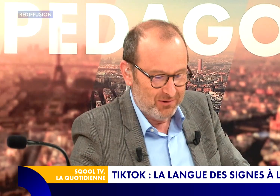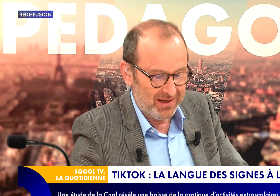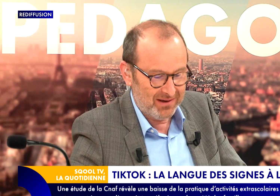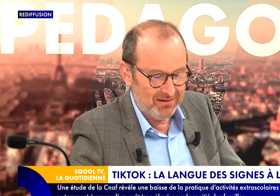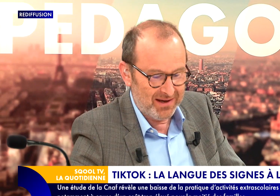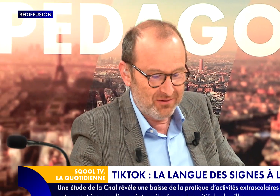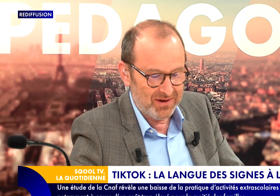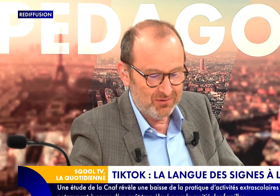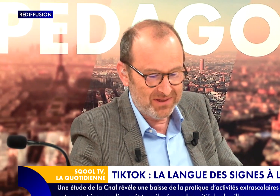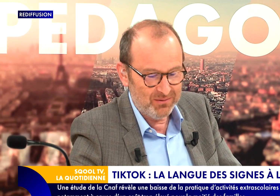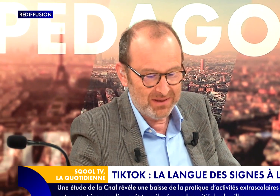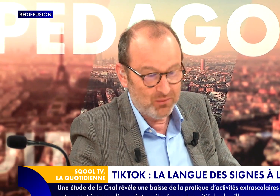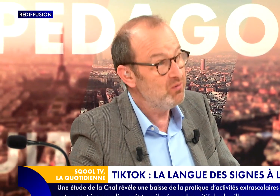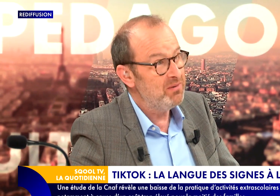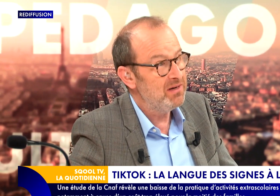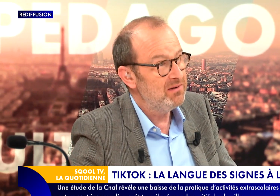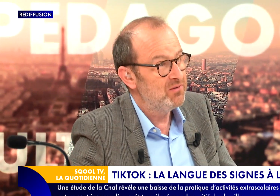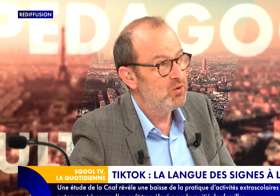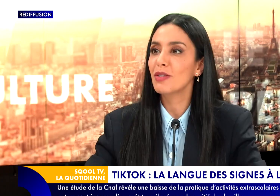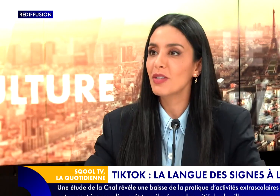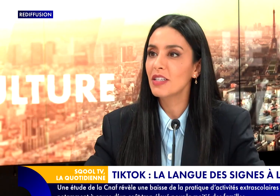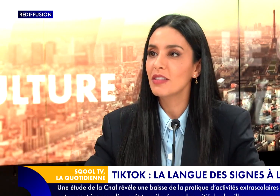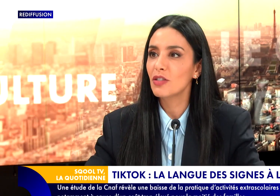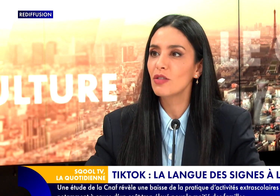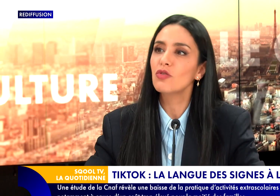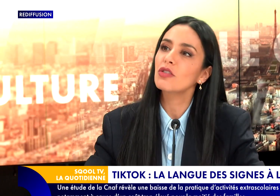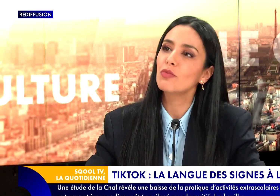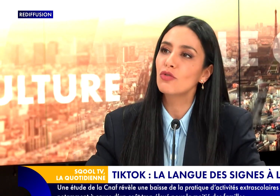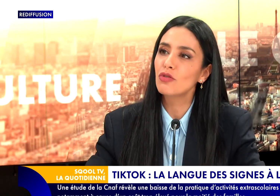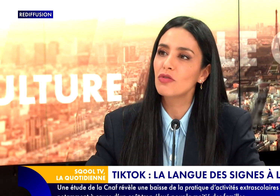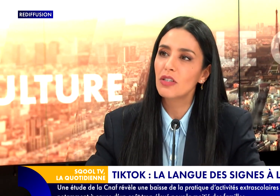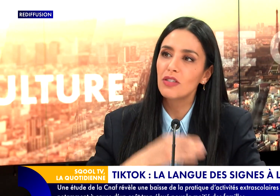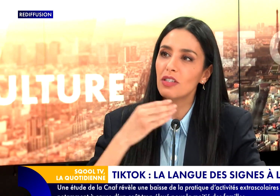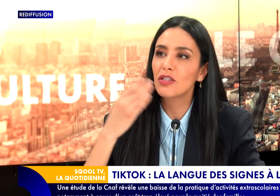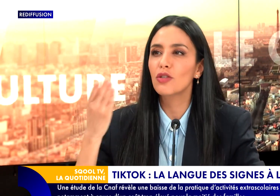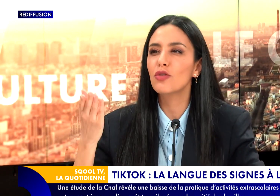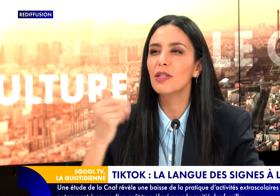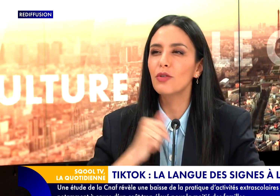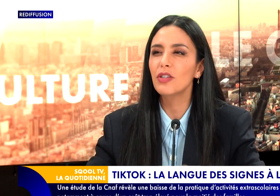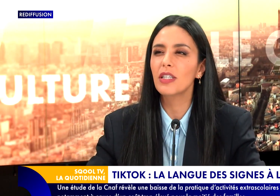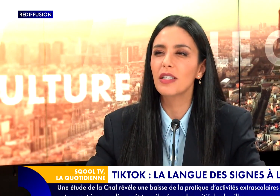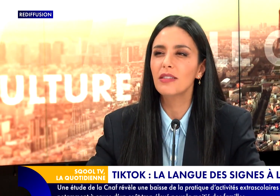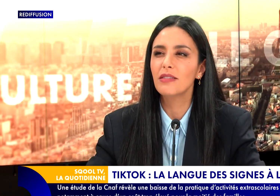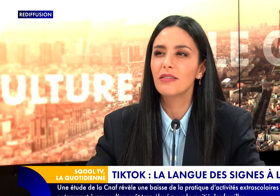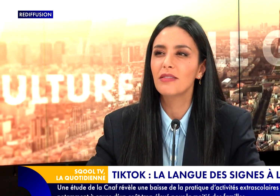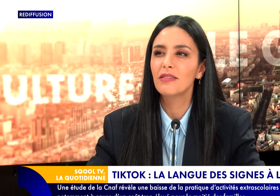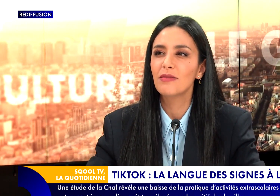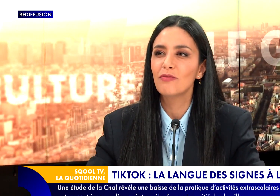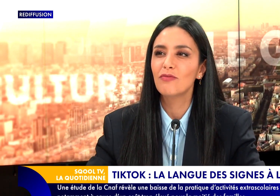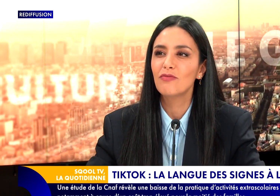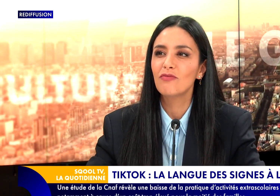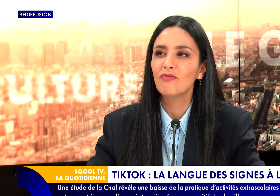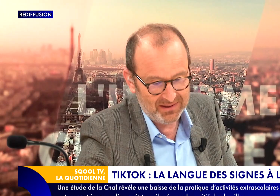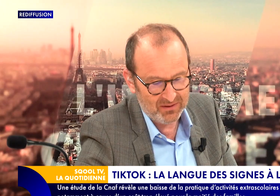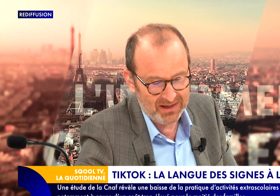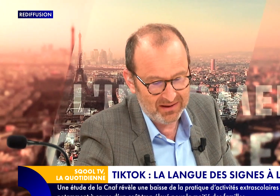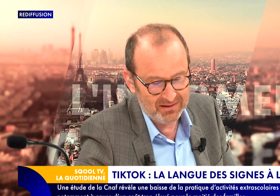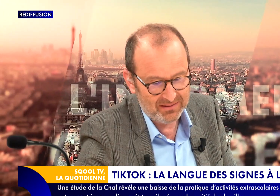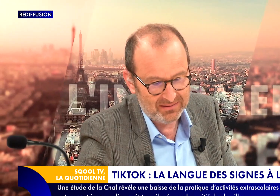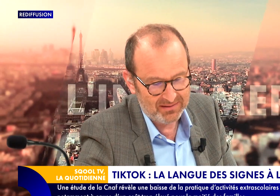Une récré dans laquelle on va continuer. Bonjour Amal. Bonjour. J'ai même pas dit bonjour. Si, on s'est dit bonjour tout à l'heure. Ouais, on a fait comme ça. C'est notre deuxième chronique. Hein. Récré dans laquelle. Réveillez-vous, il est